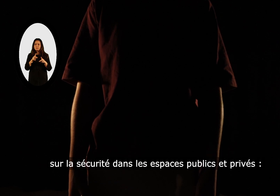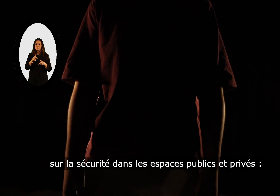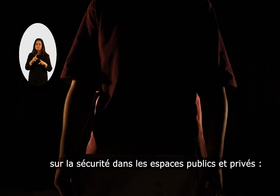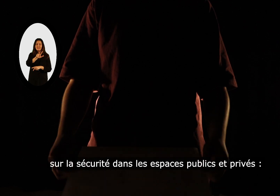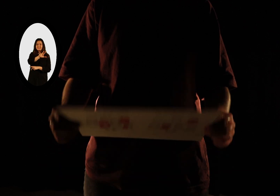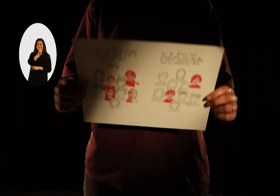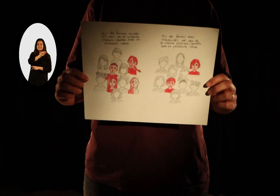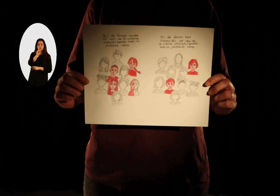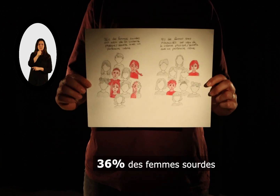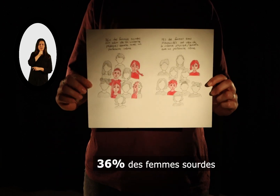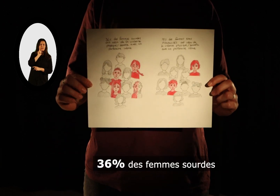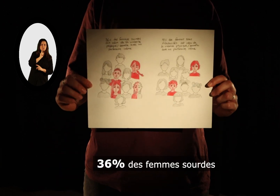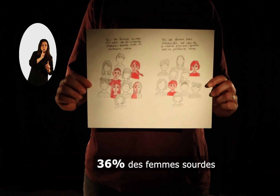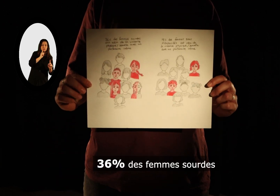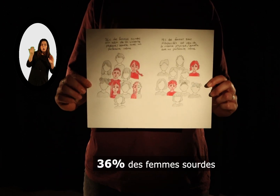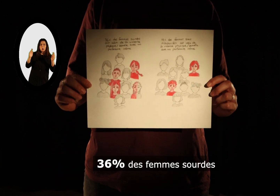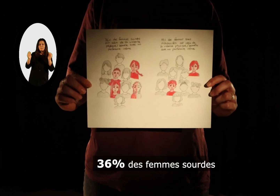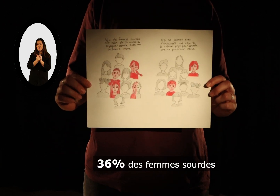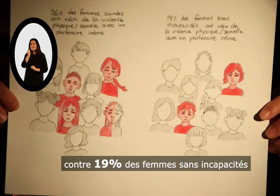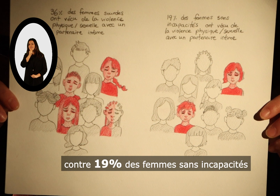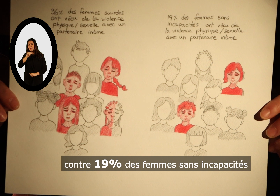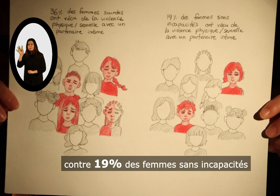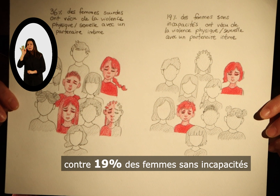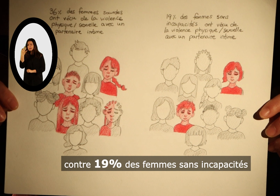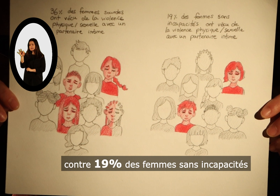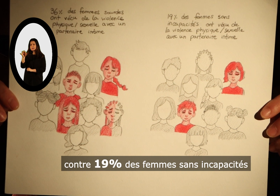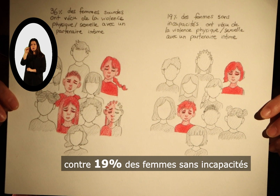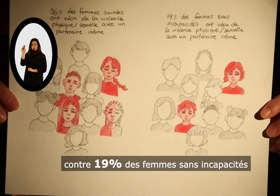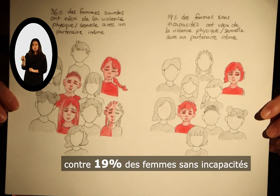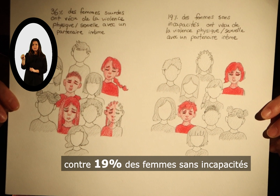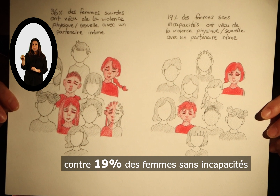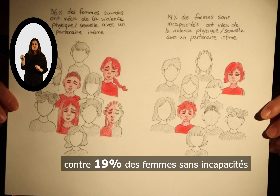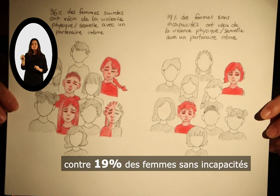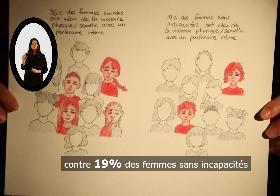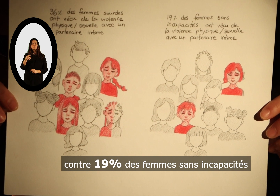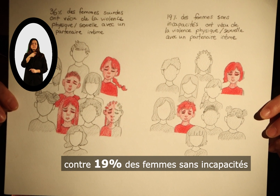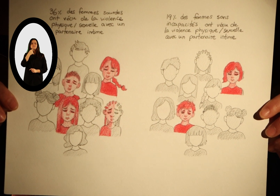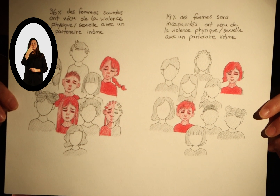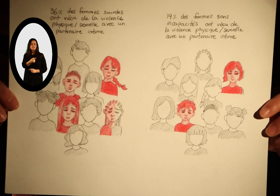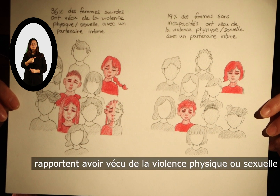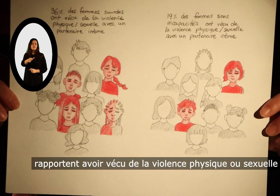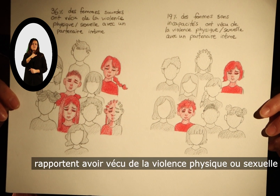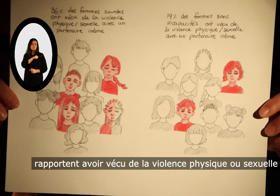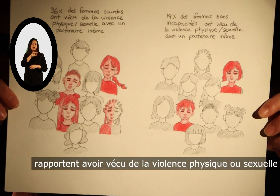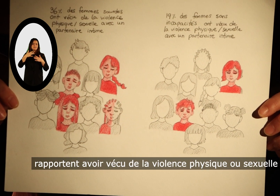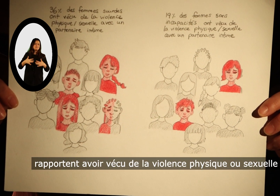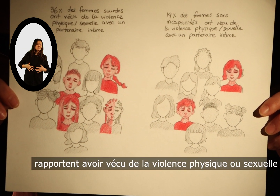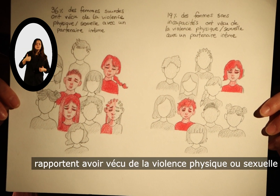privés, 36% des femmes sourdes, contre 19% des femmes sans incapacité, rapportent avoir vécu de la